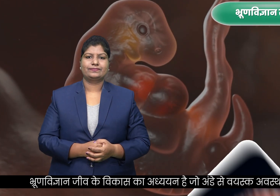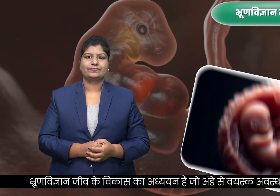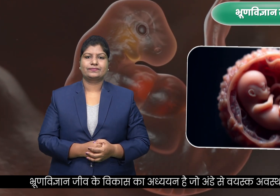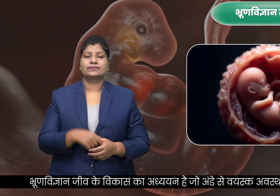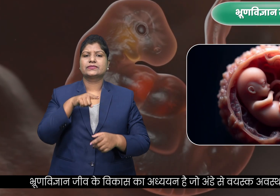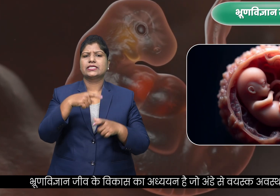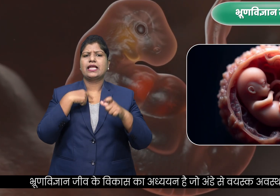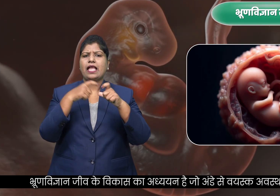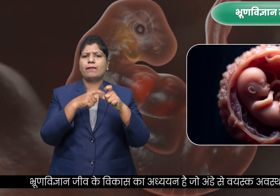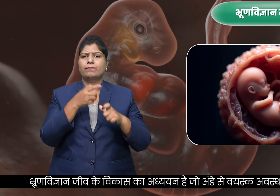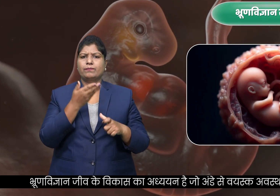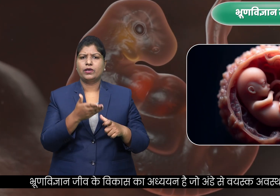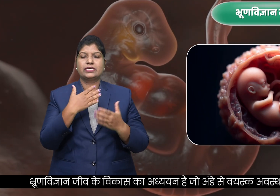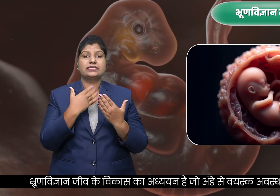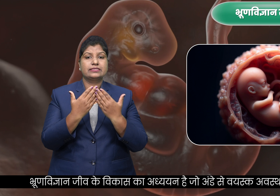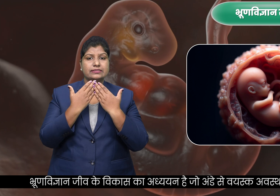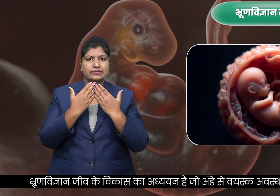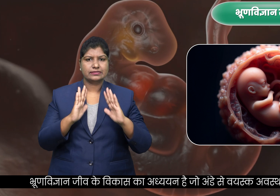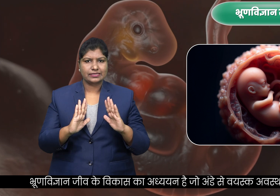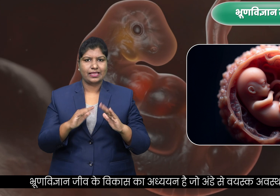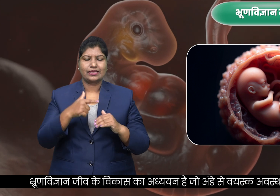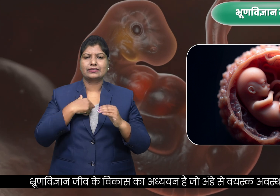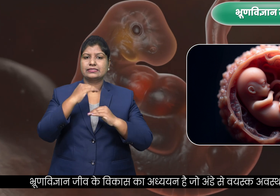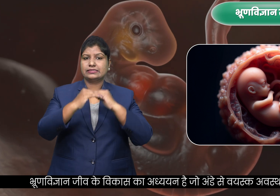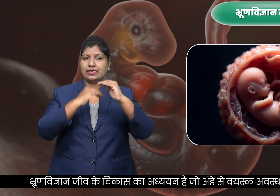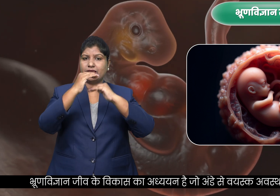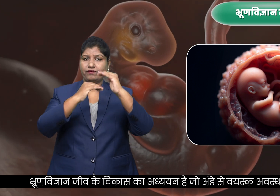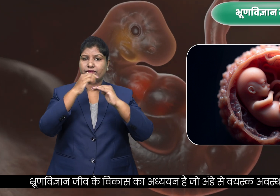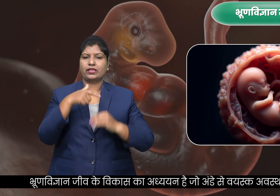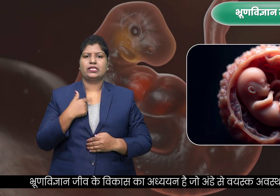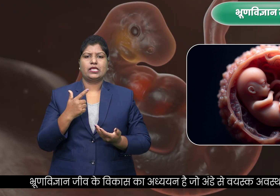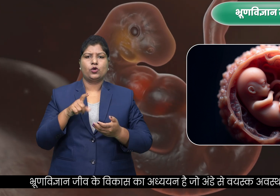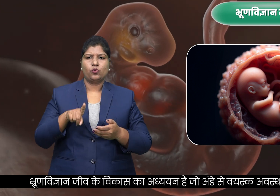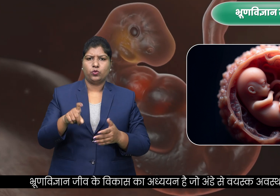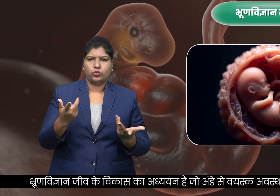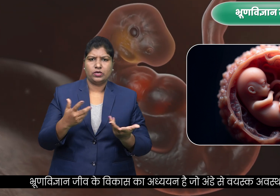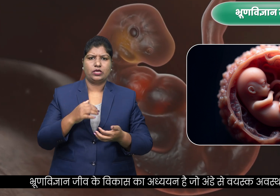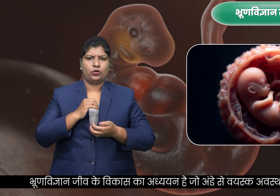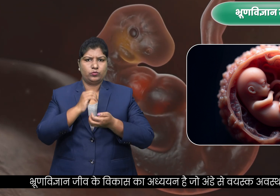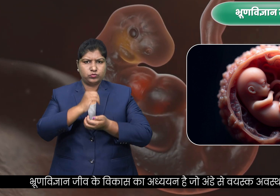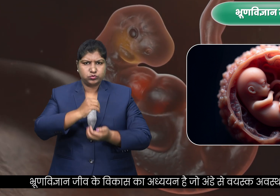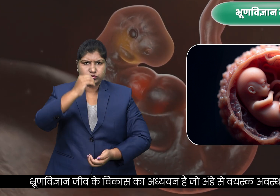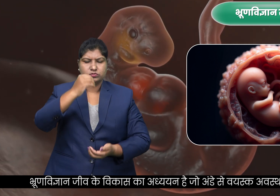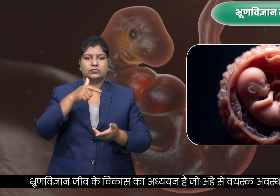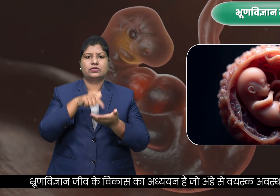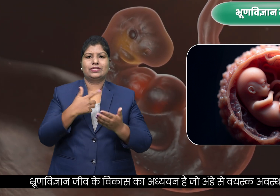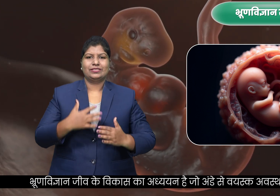भ्रूण विज्ञान जीव के विकास का अध्ययन है जो अंडे से वयस्क अवस्था तक होता है।